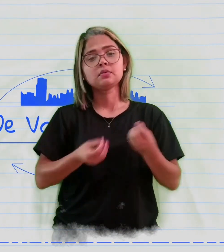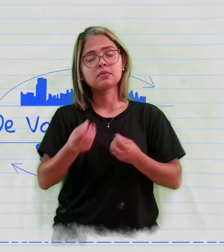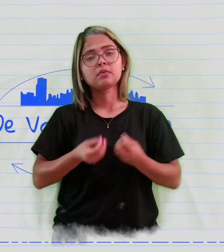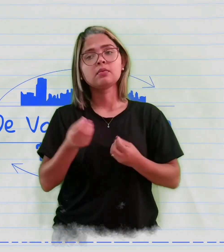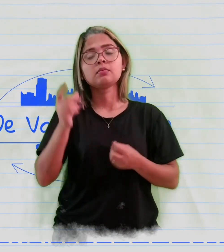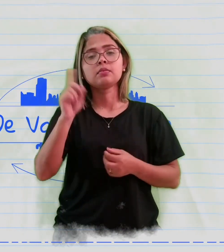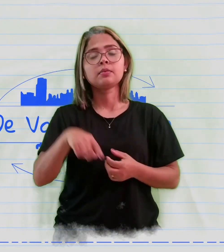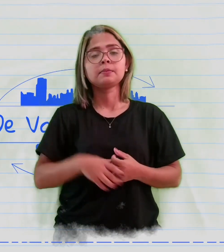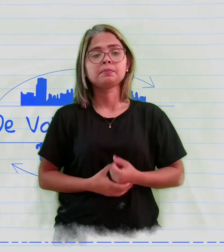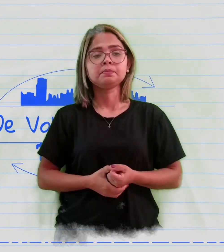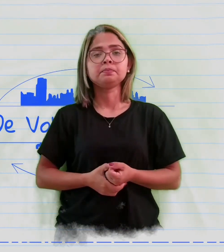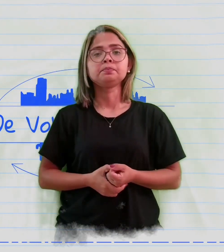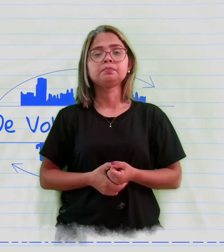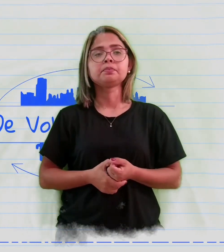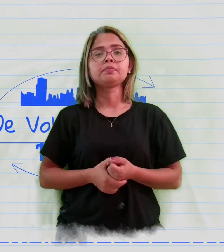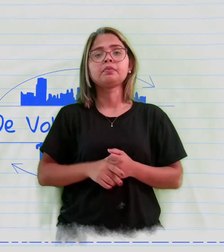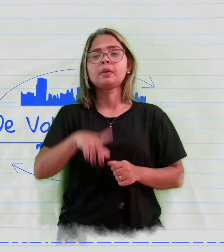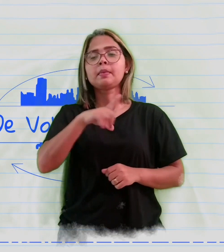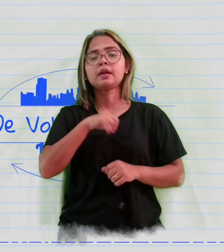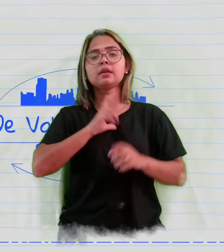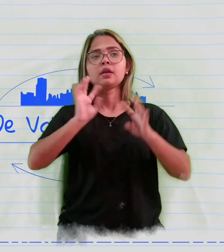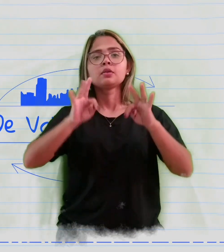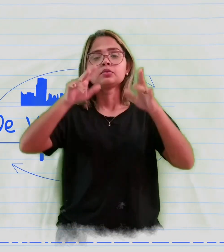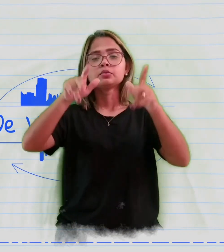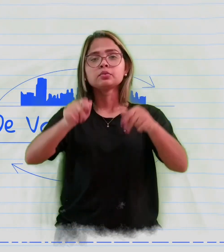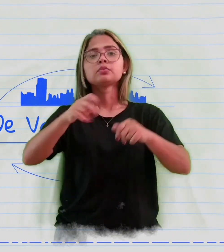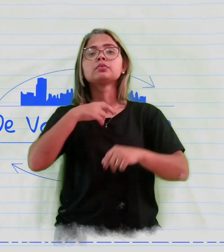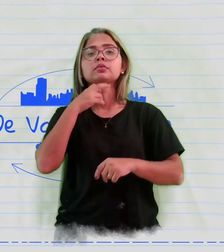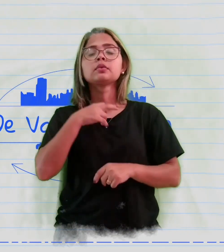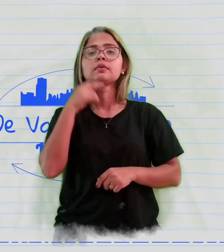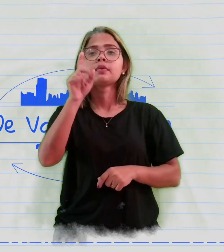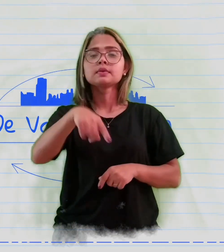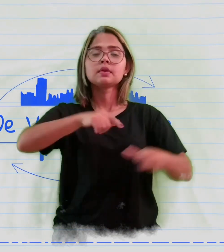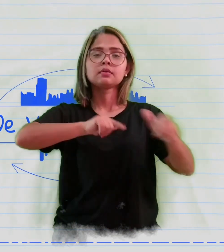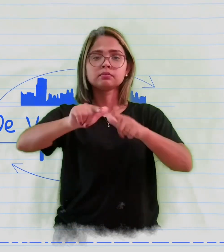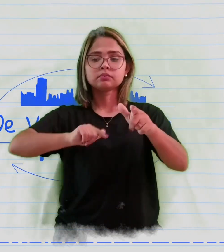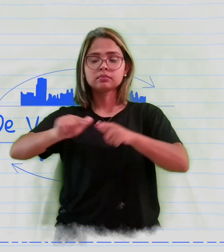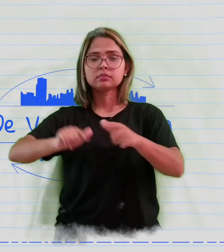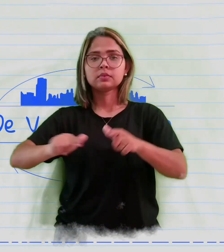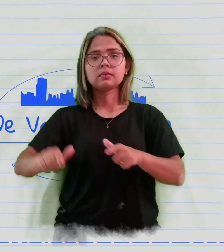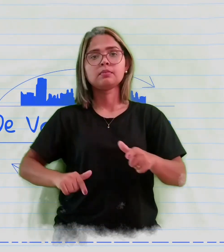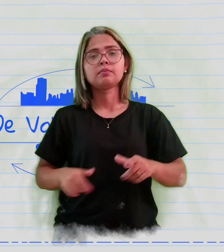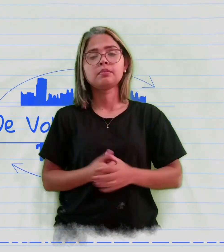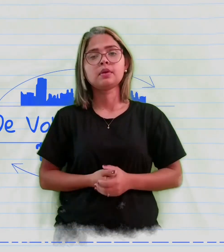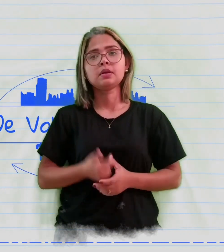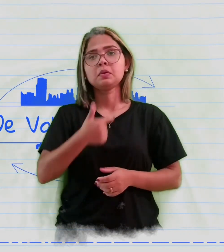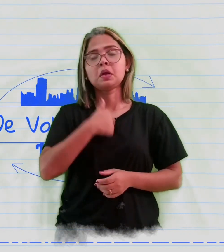que saia. E pra passar tudo isso na voz, é um trabalho, sabe? E eu não sei se